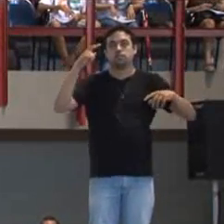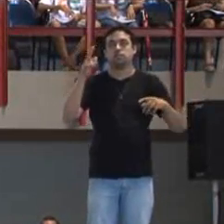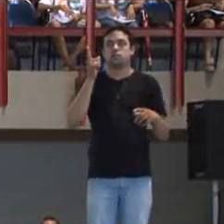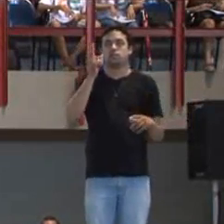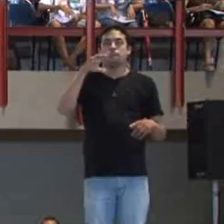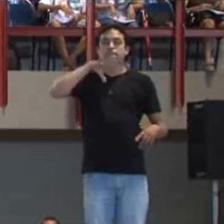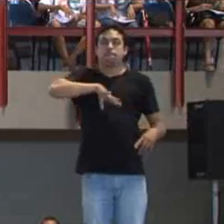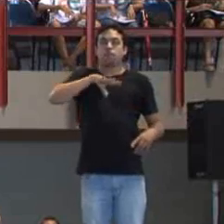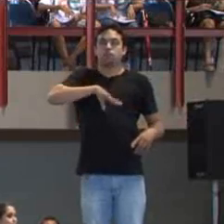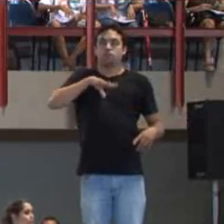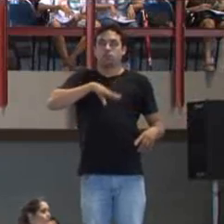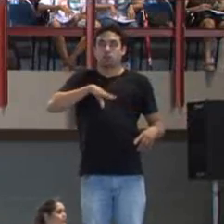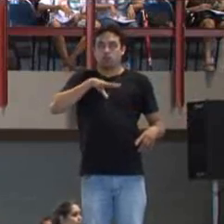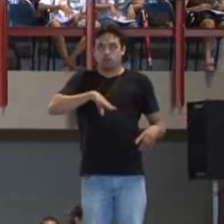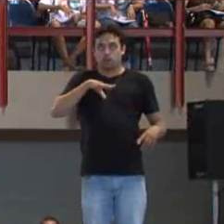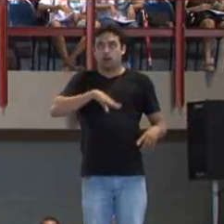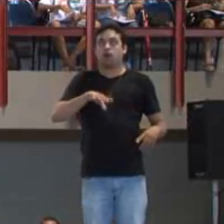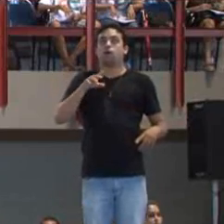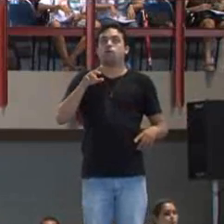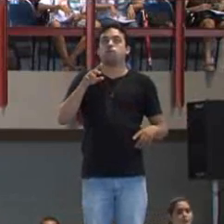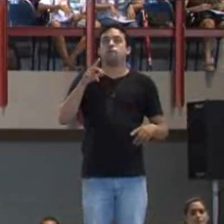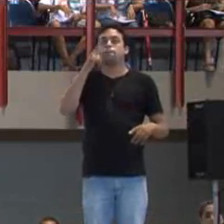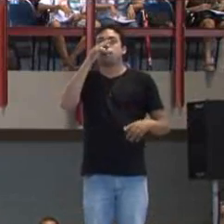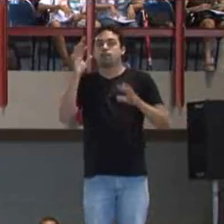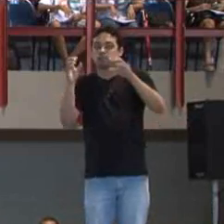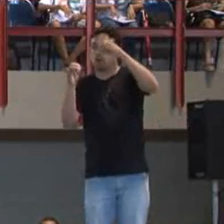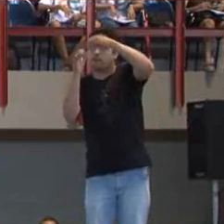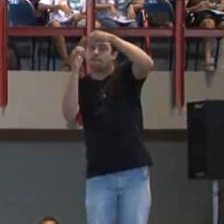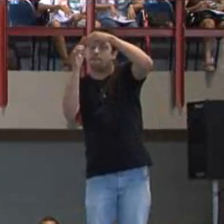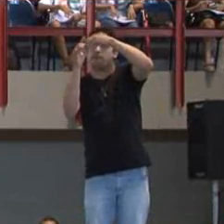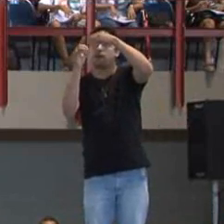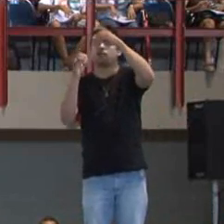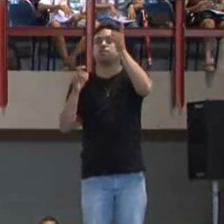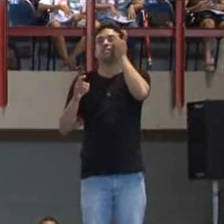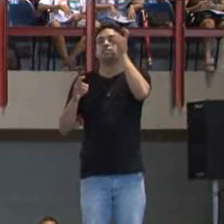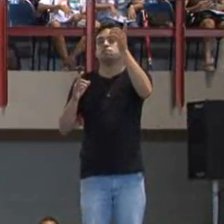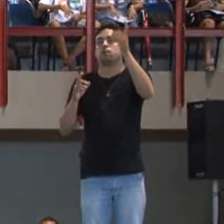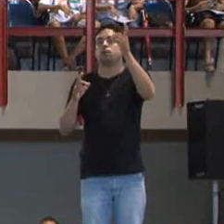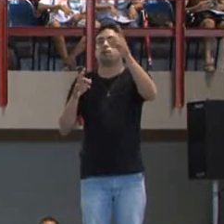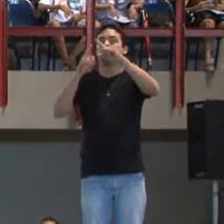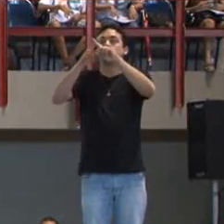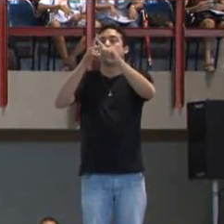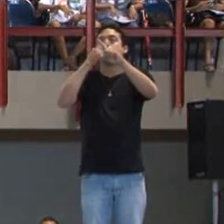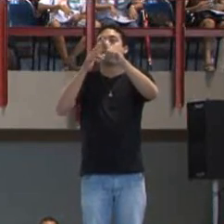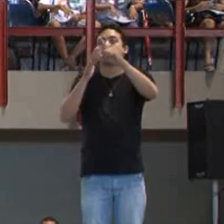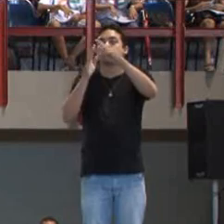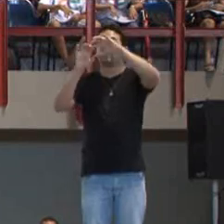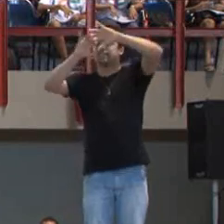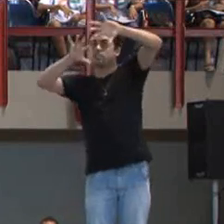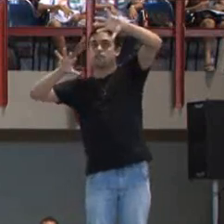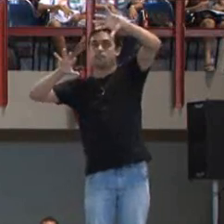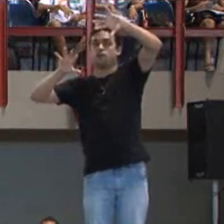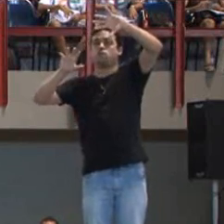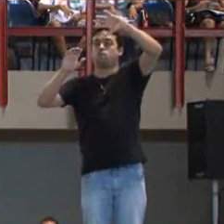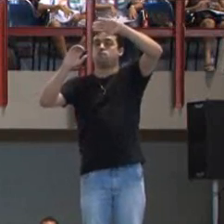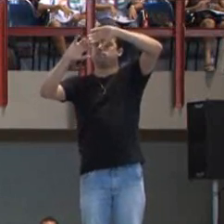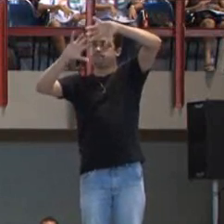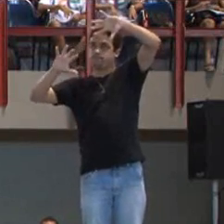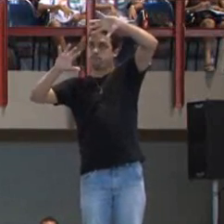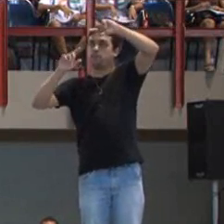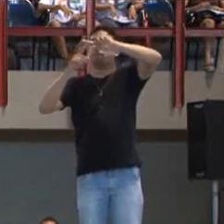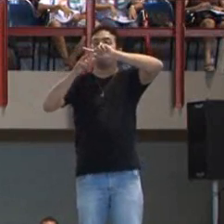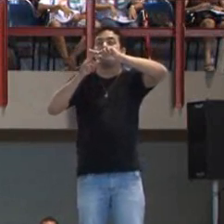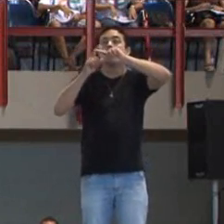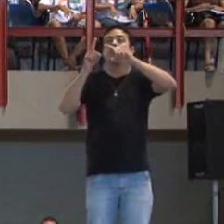que Portugal é um braço da Espanha, certo? Que foi amputado. Então, a Espanha, ela